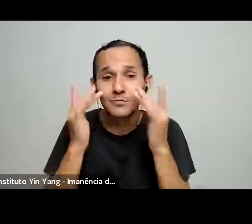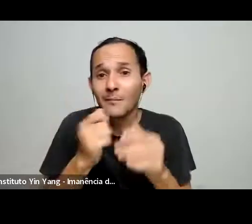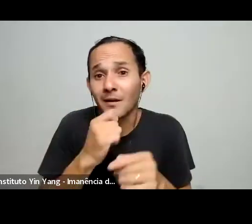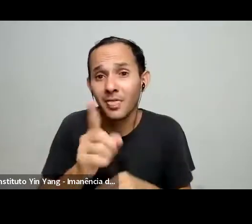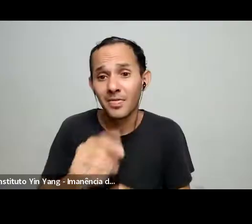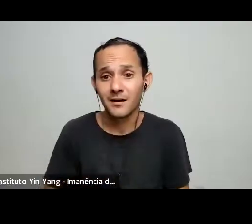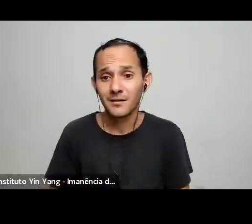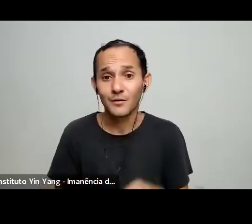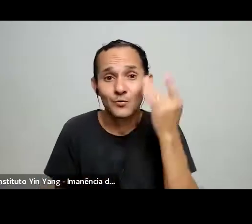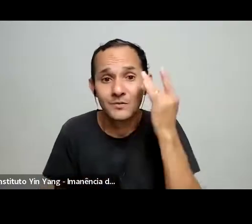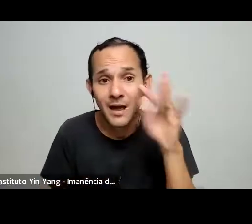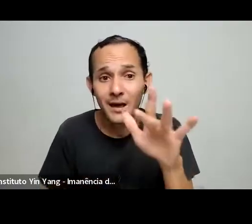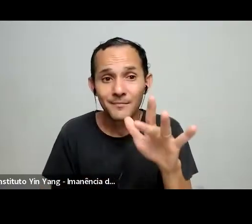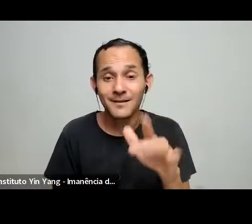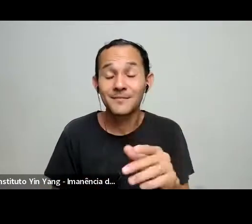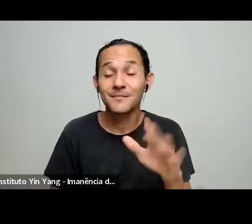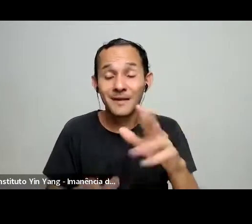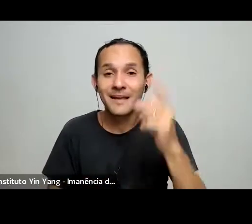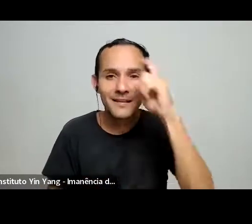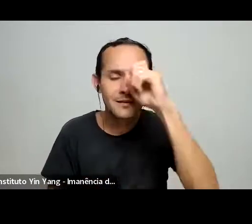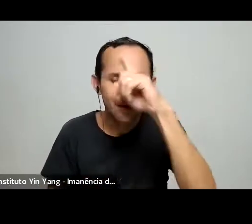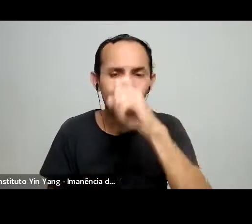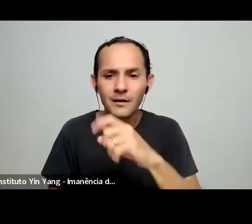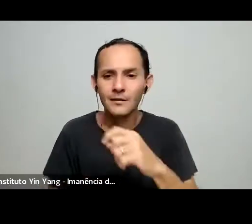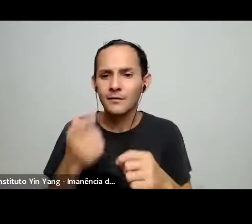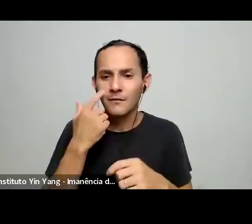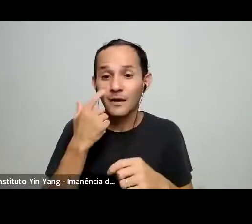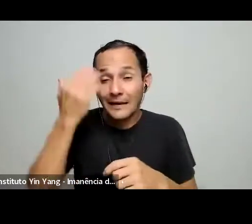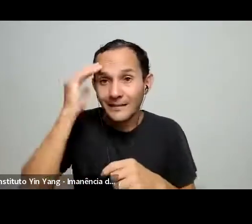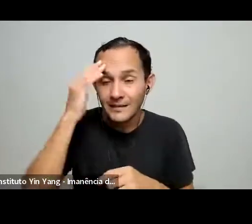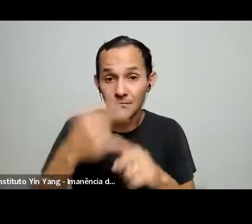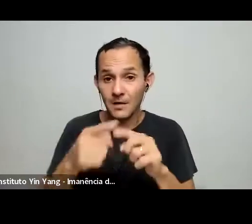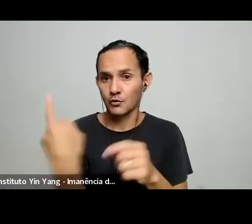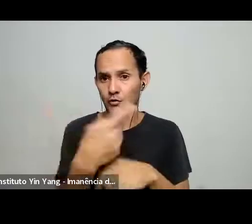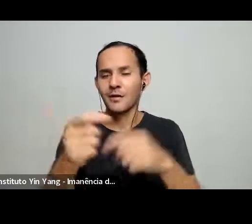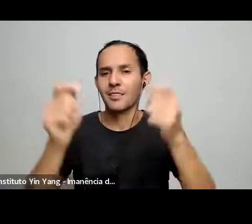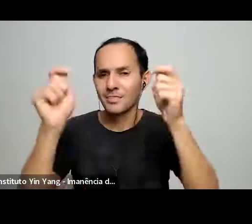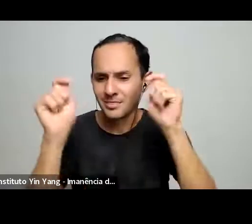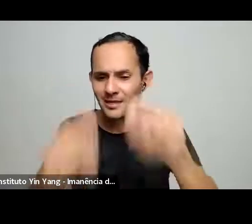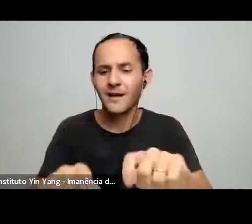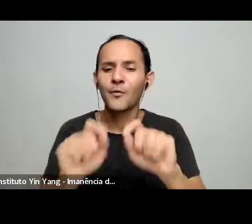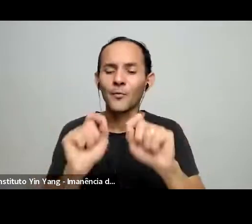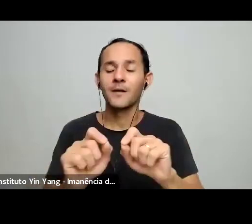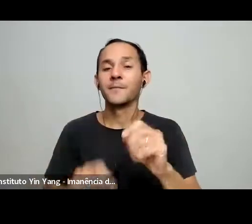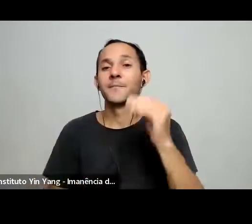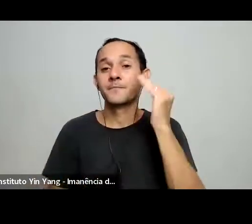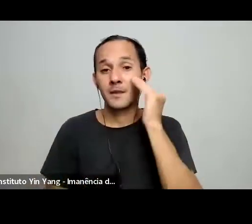A gente não sabe. E é muito difícil procurar ir por esse caminho e entender. Agora, nós podemos, sim,